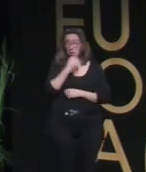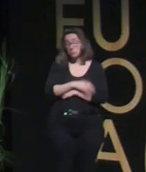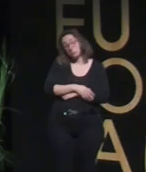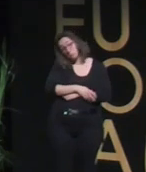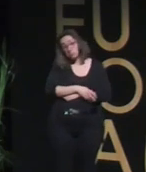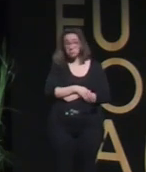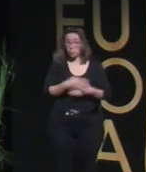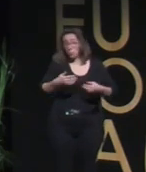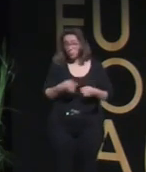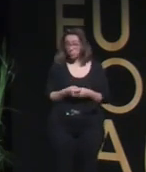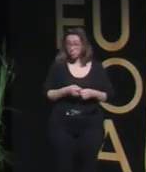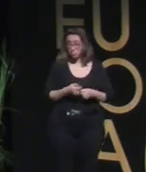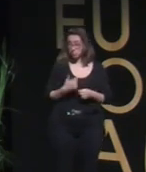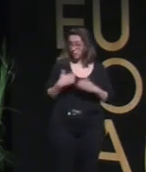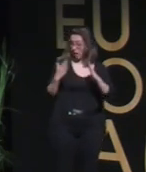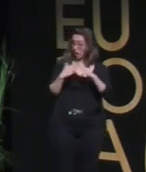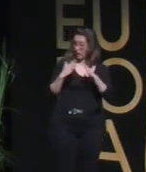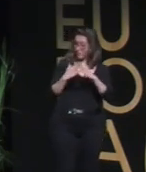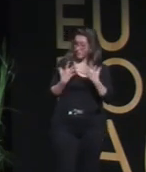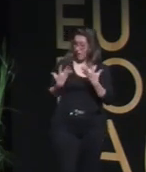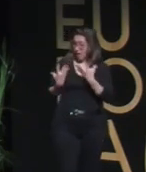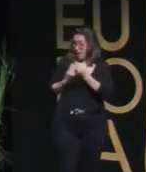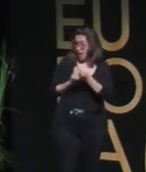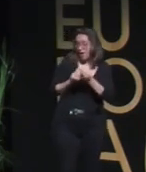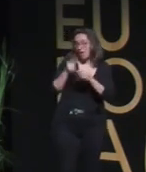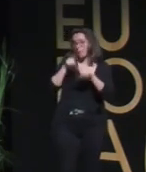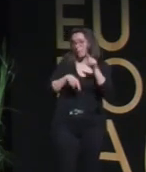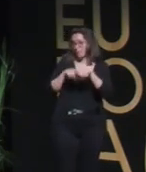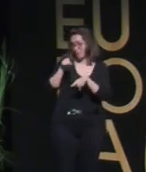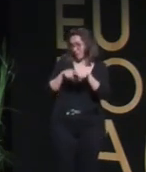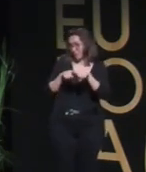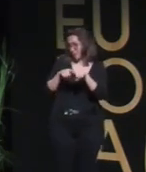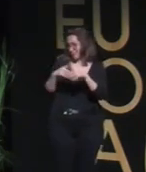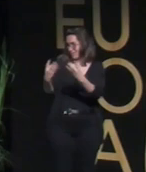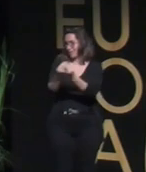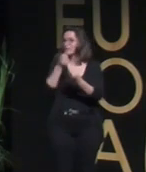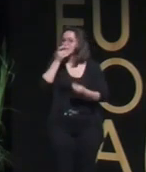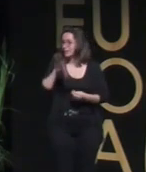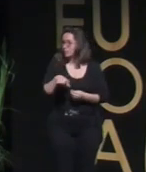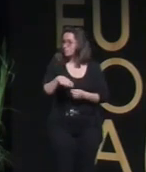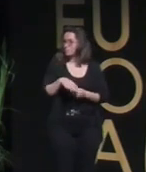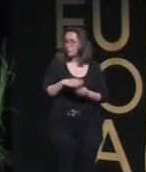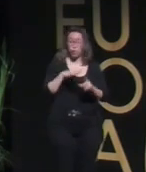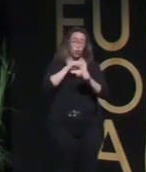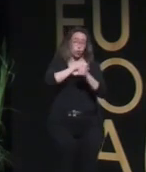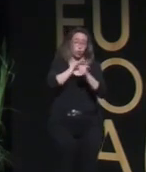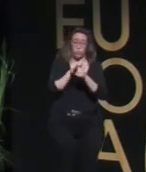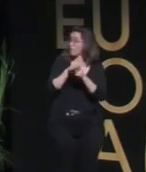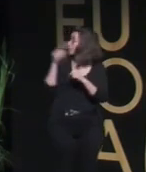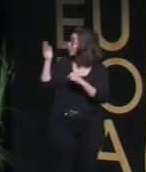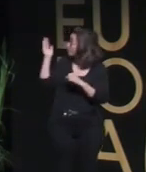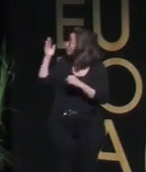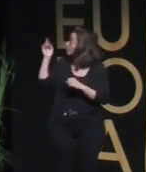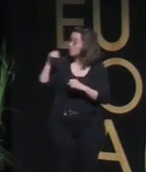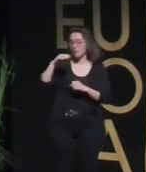tenemos como mucha compañía en casa dependiendo con quién está, ¿no? Continuaba el cómic porque la madre recorta del álbum de fotos una foto